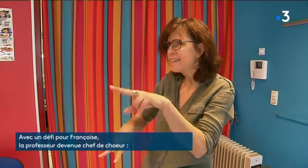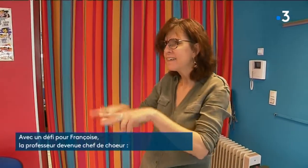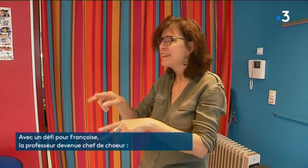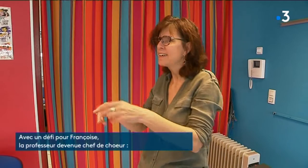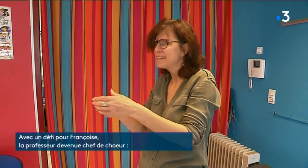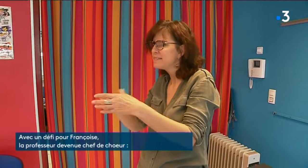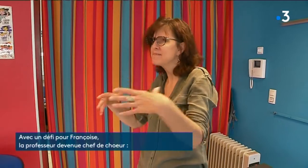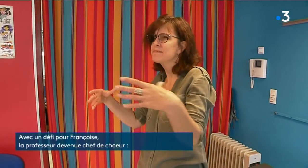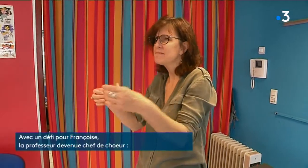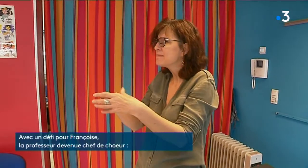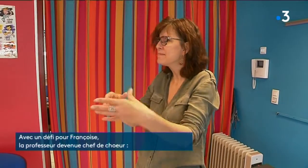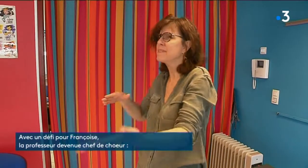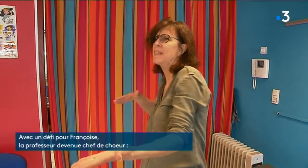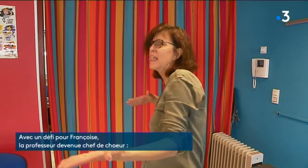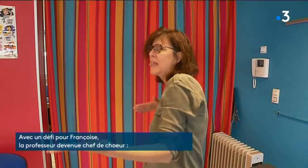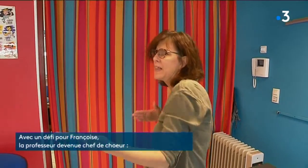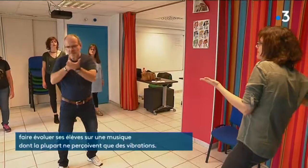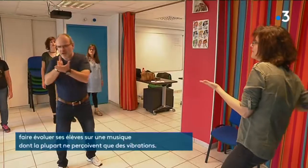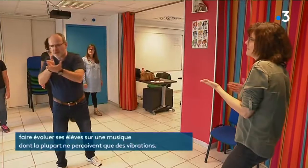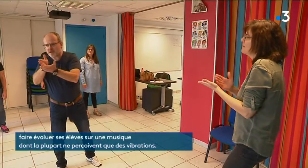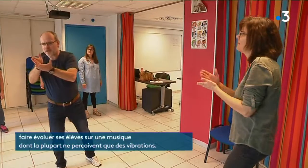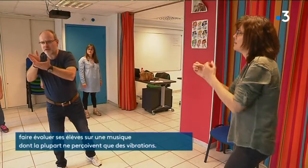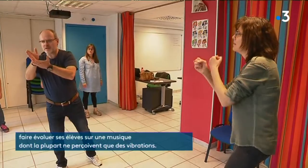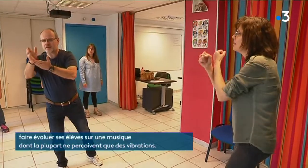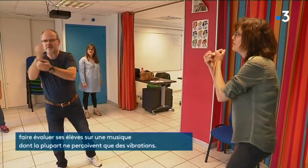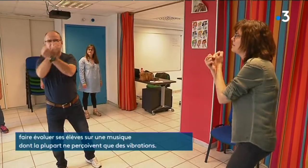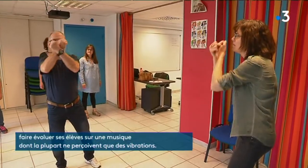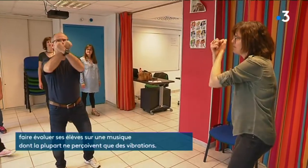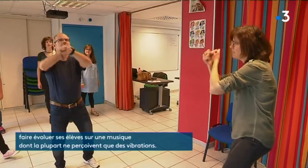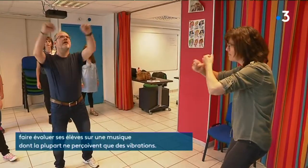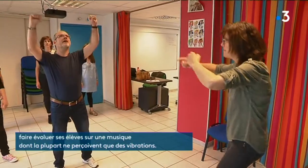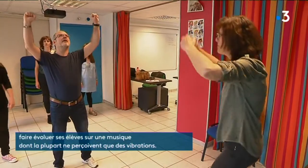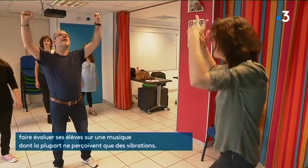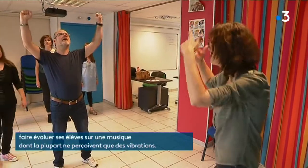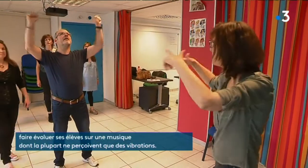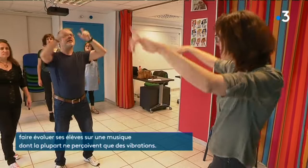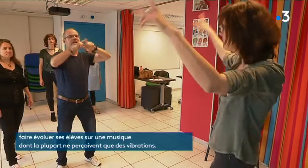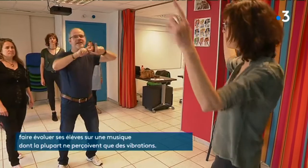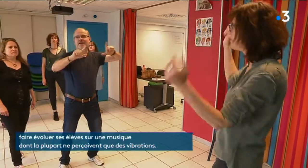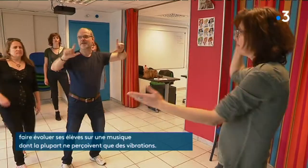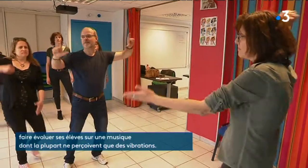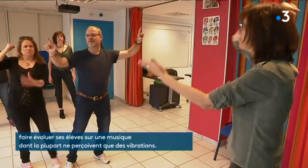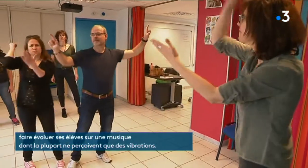la professeure devenue chef de chœur, faire évoluer ses élèves sur une musique dont la plupart ne perçoivent que des